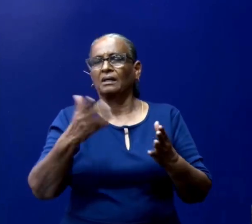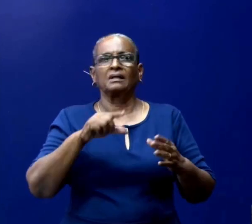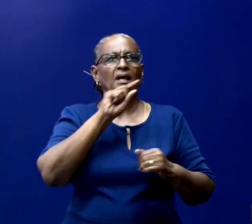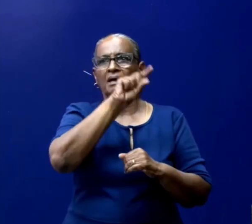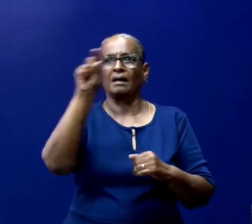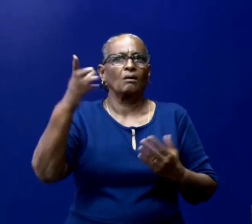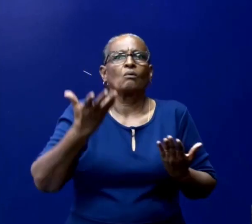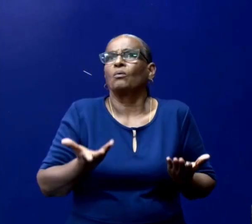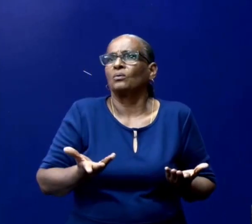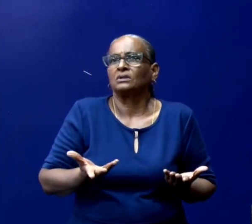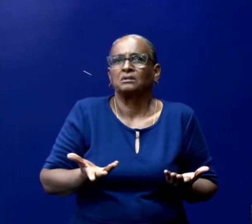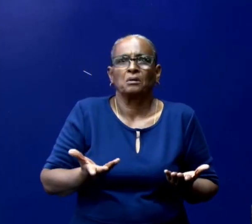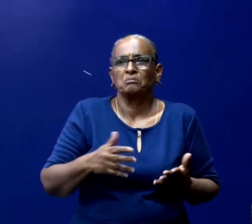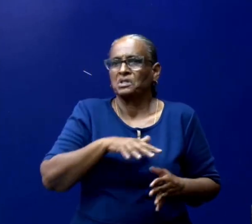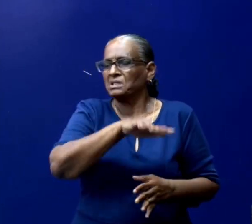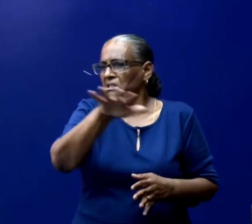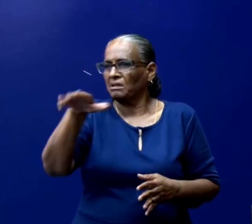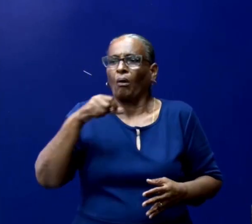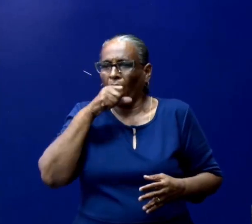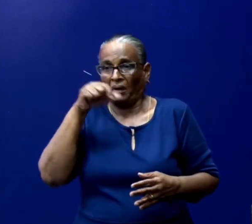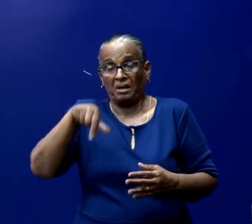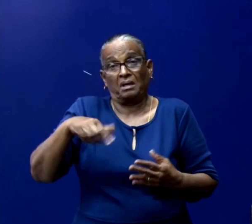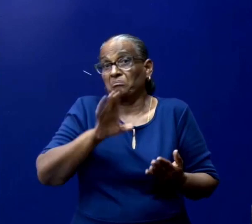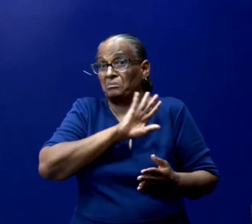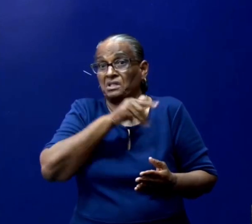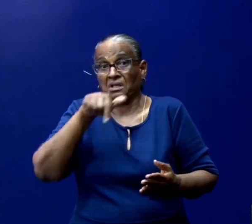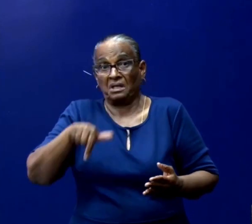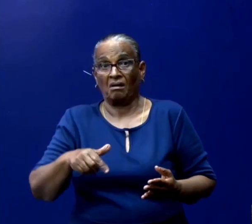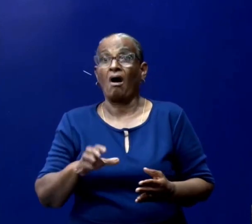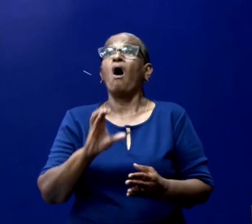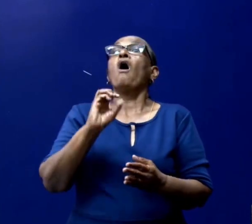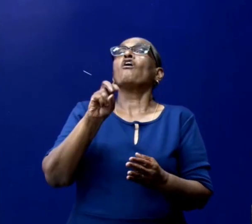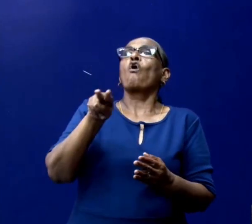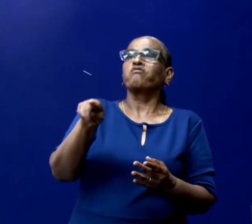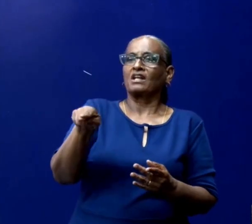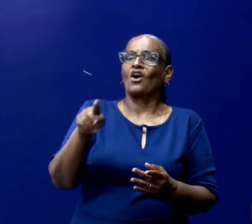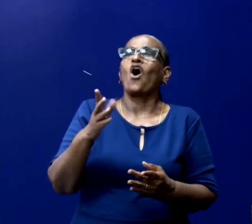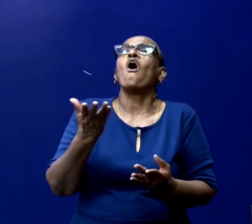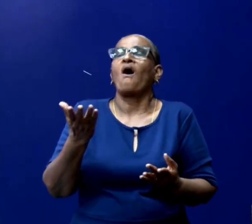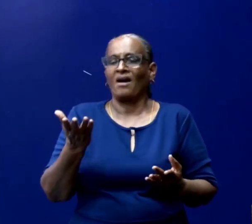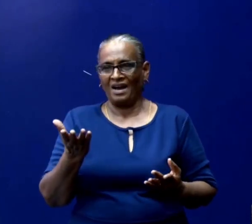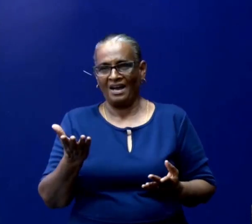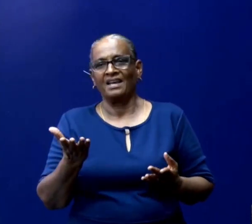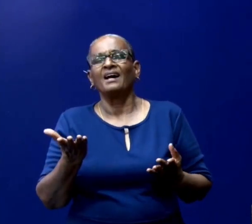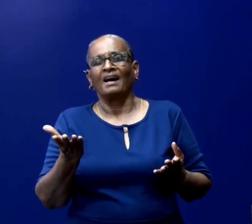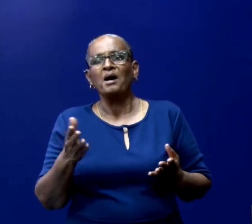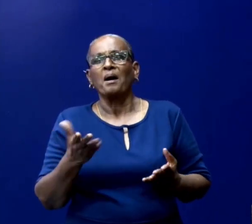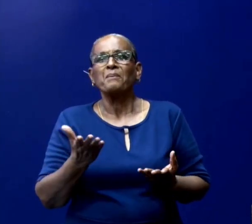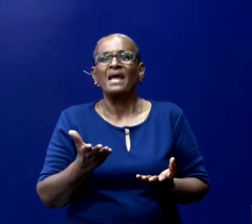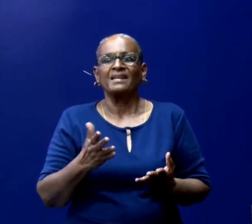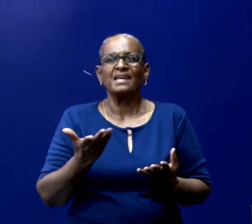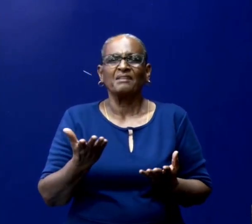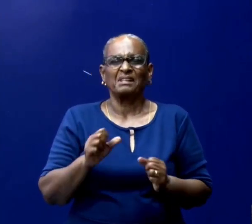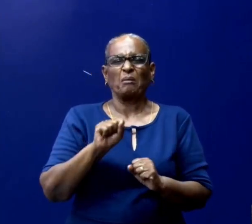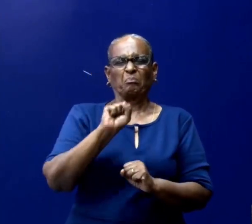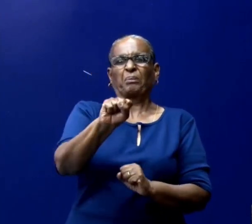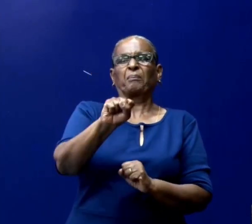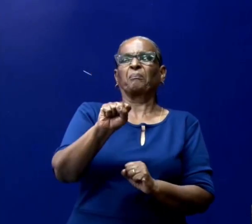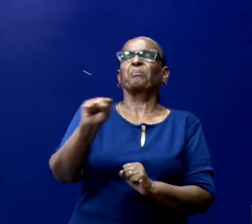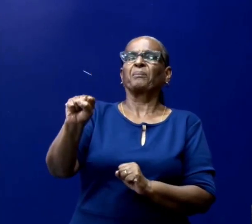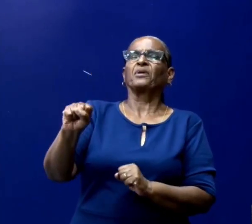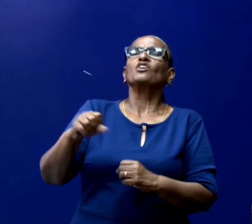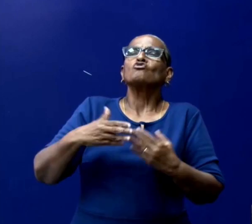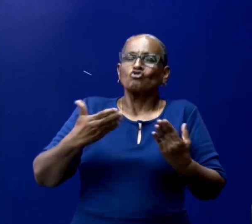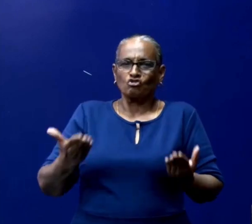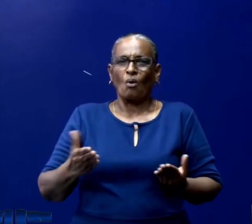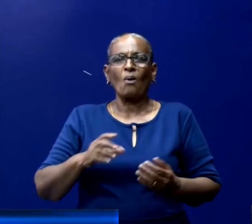der, misschien zelfs ook in de zaal zou kunnen horen, wil zeggen COVID. Ja, natuurlijk. Men heeft het al een gedeelte gestigmatiseerd en